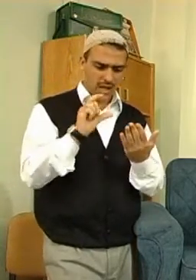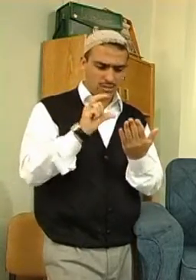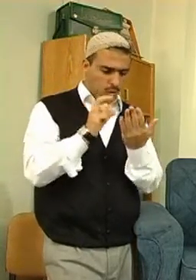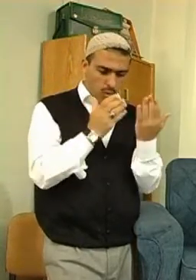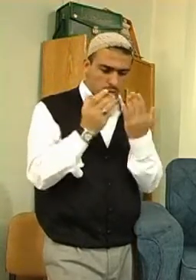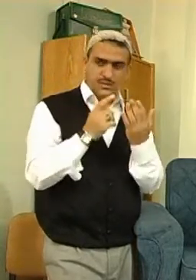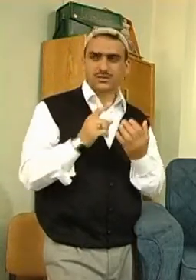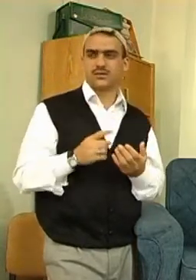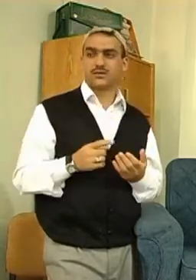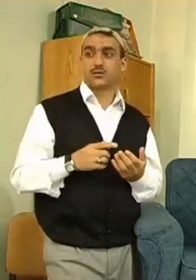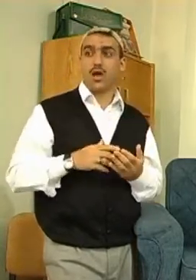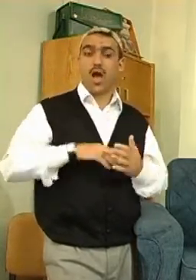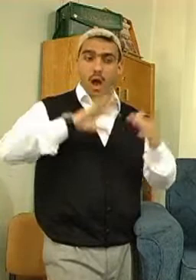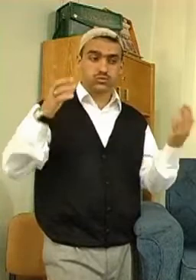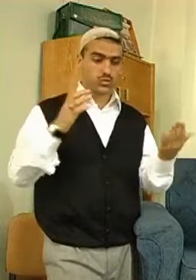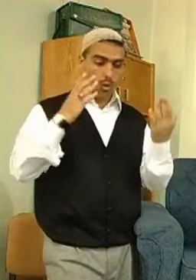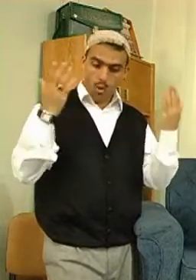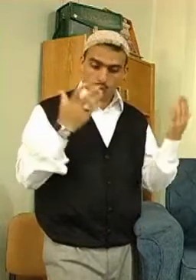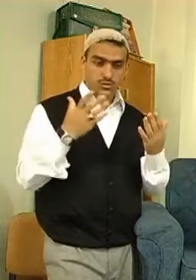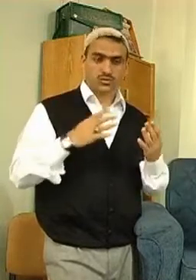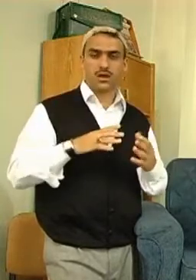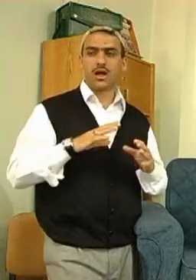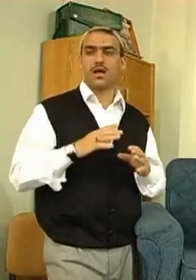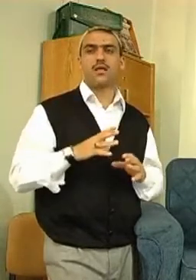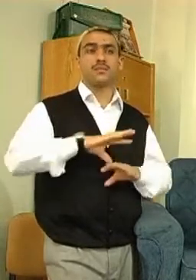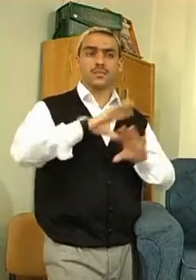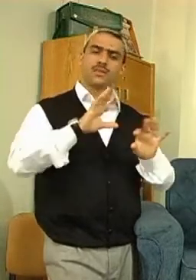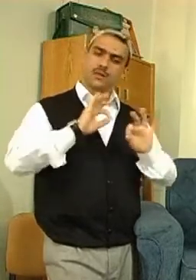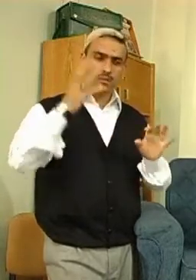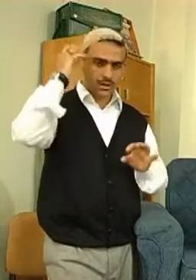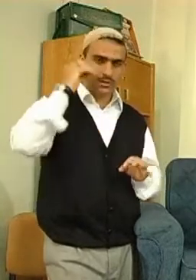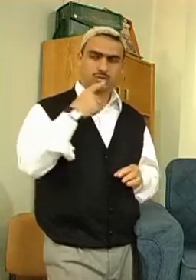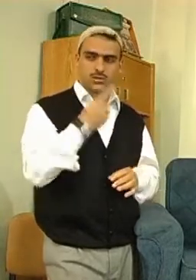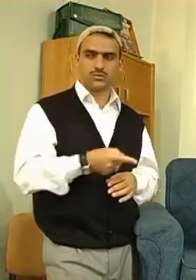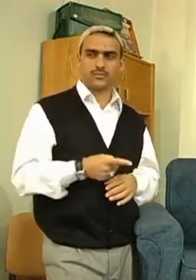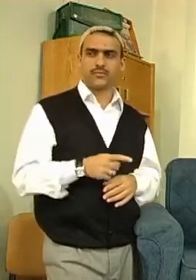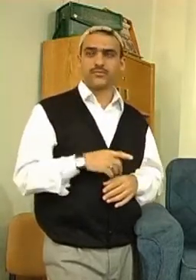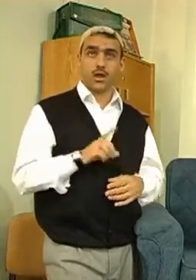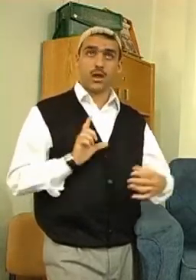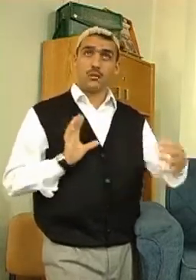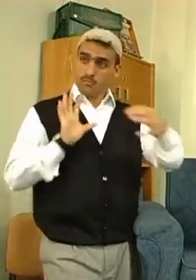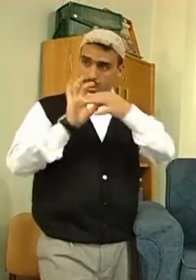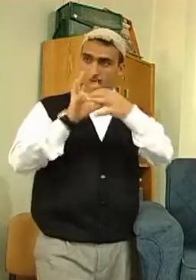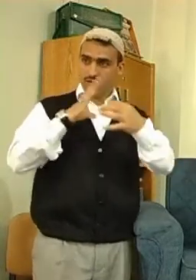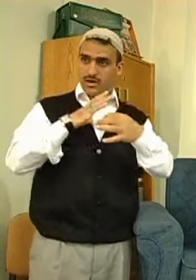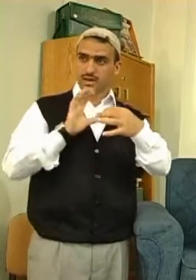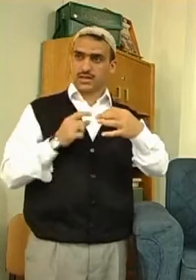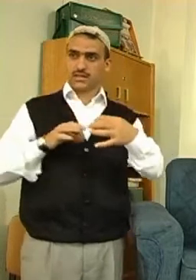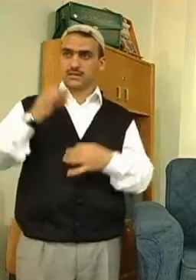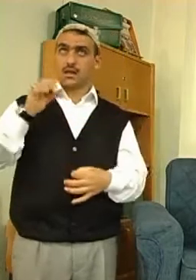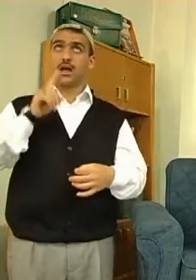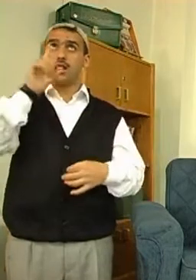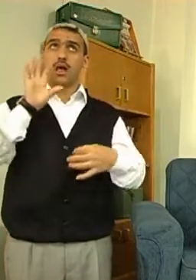Evet. Küfür o nispeti kat eder. Küfür keser. O nispeti keser. O